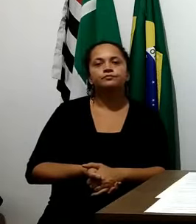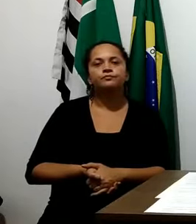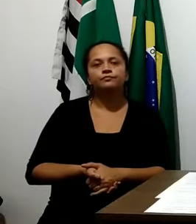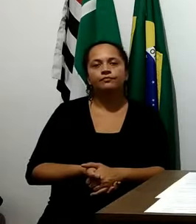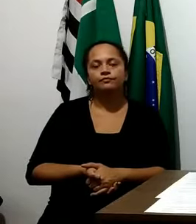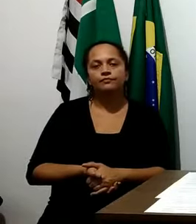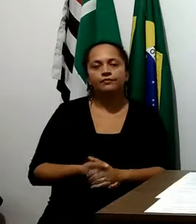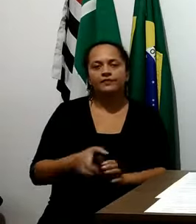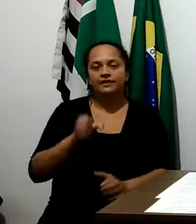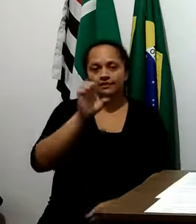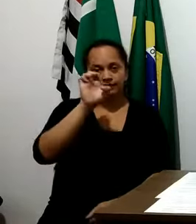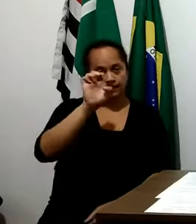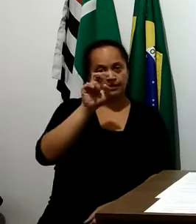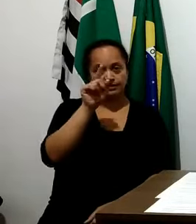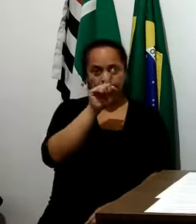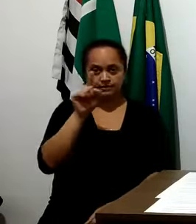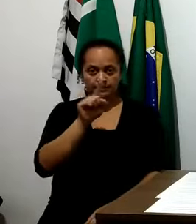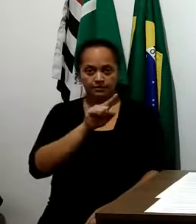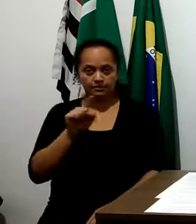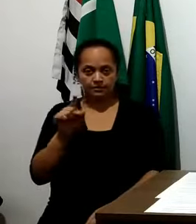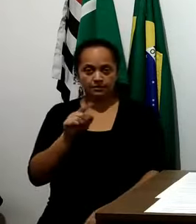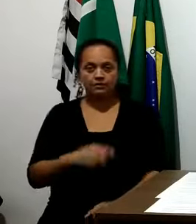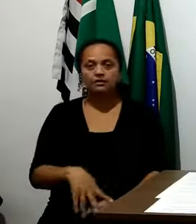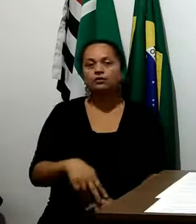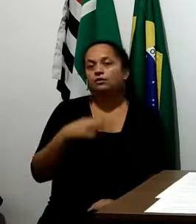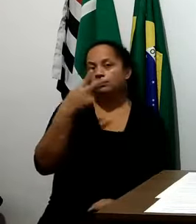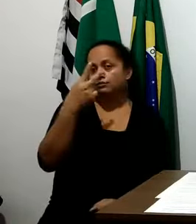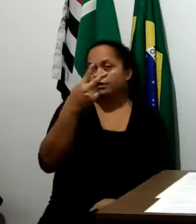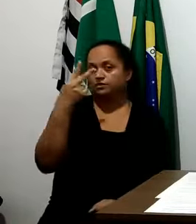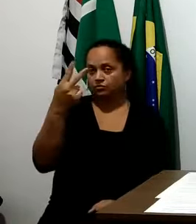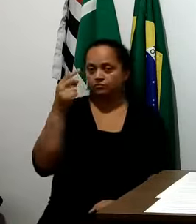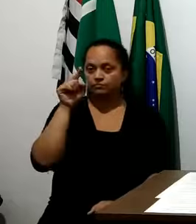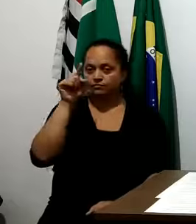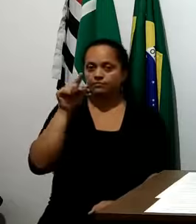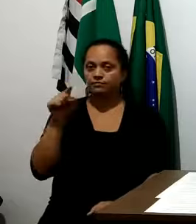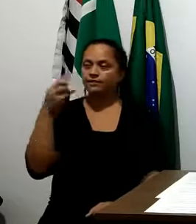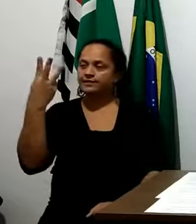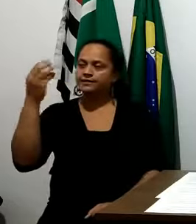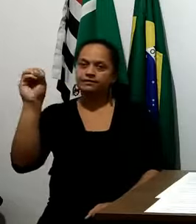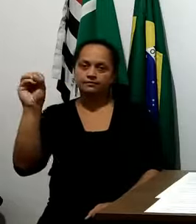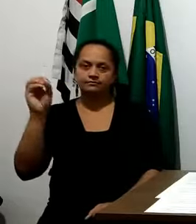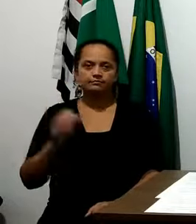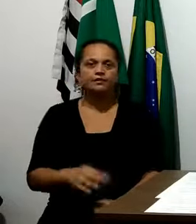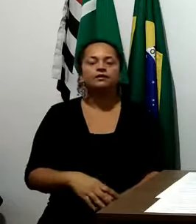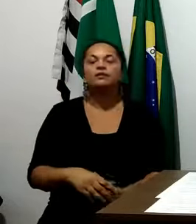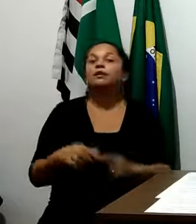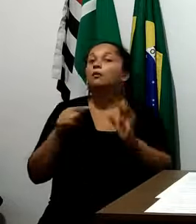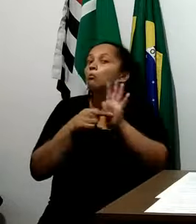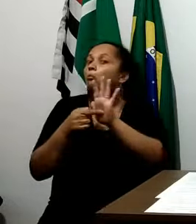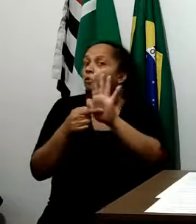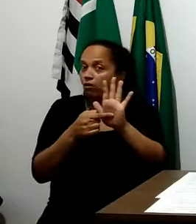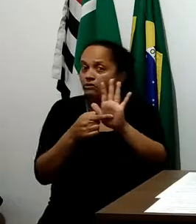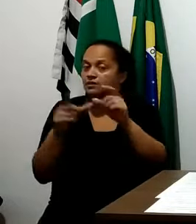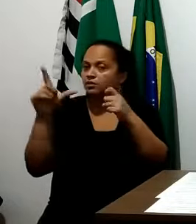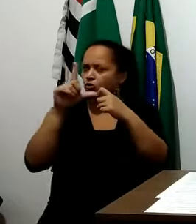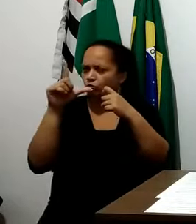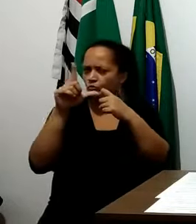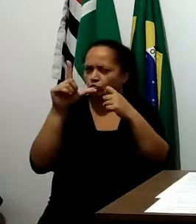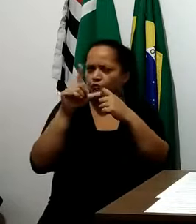Ezequiel, capítulo 22, versículo 30, que confirma que aquilo que Lucas está falando, o papel do